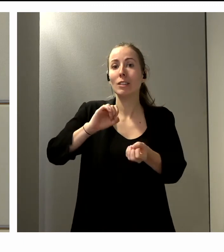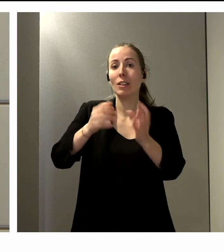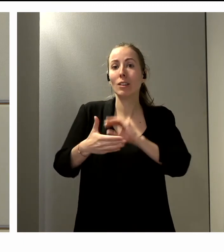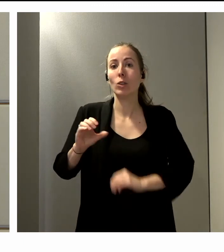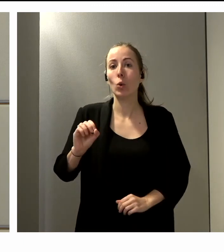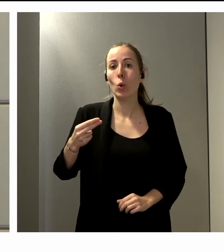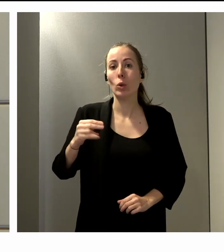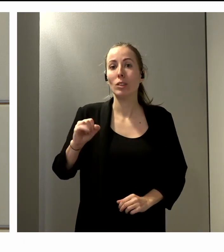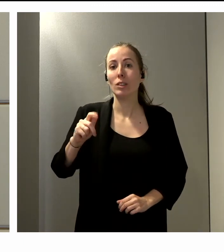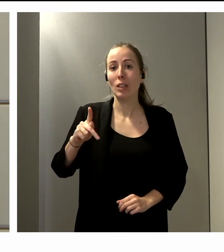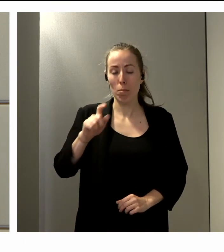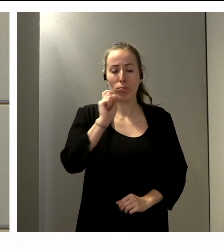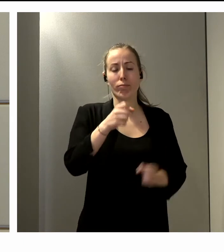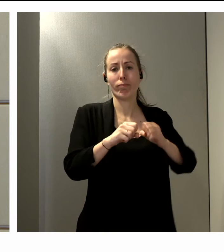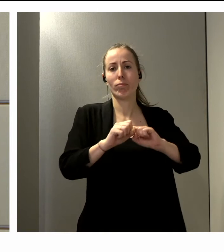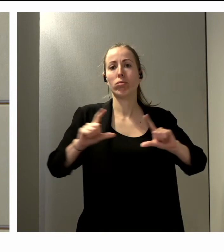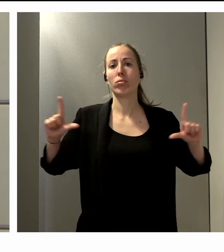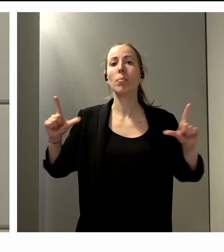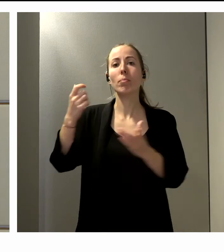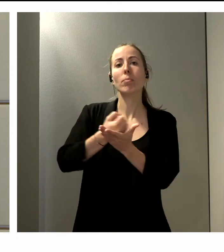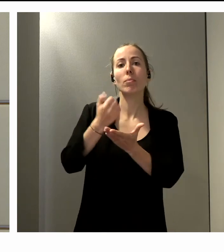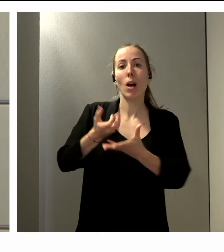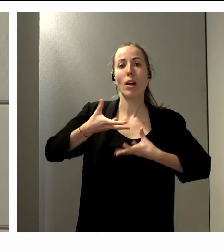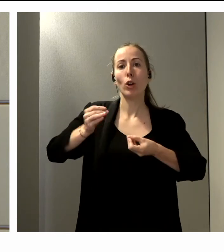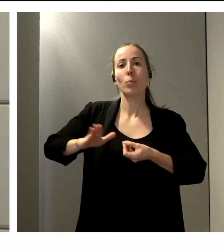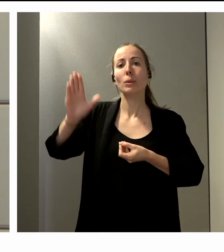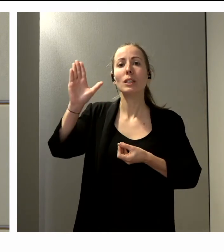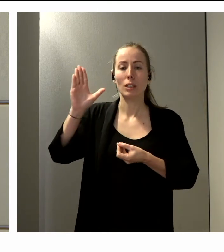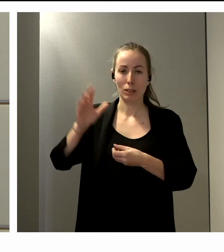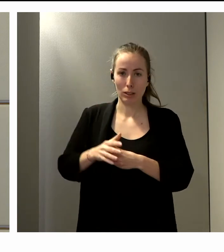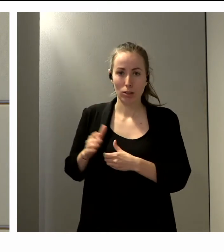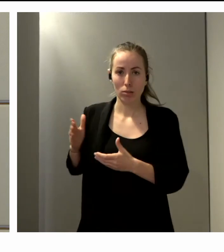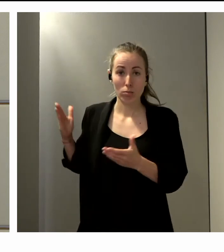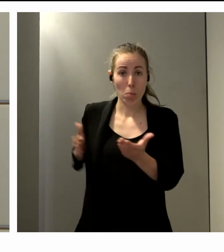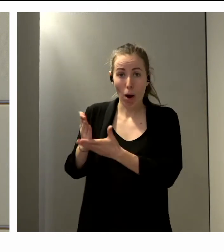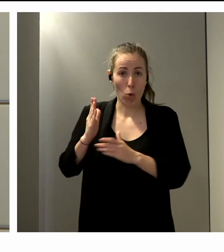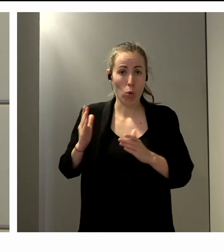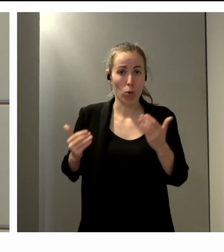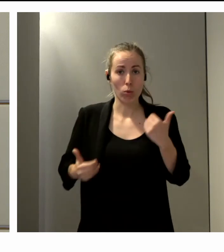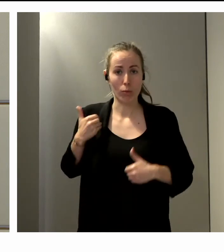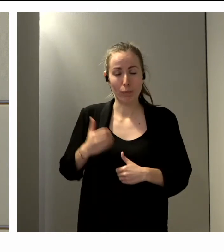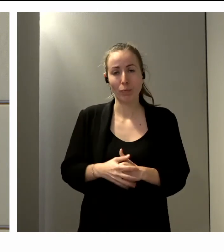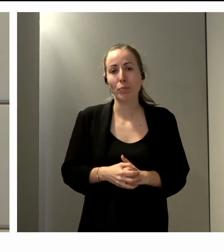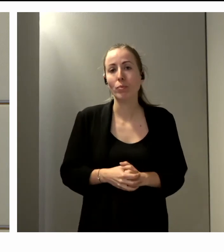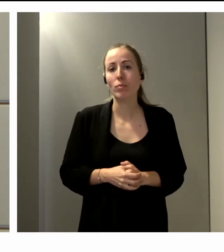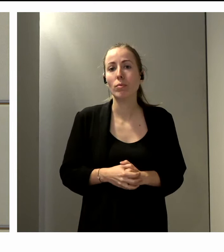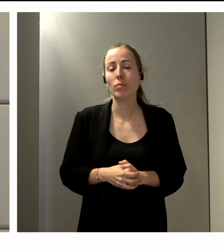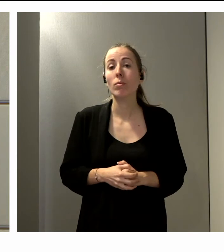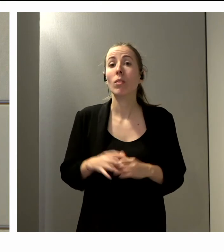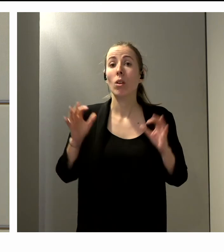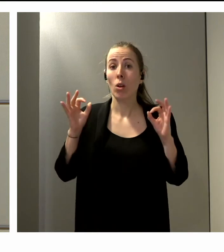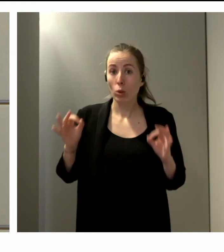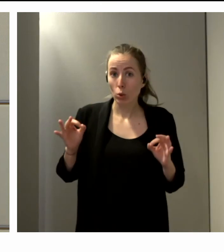Voilà. Et puis, donc, ce qu'on a pu observer également au moment de la